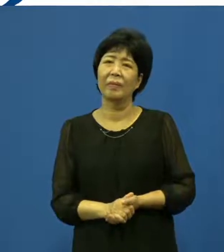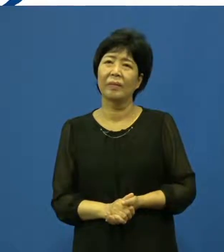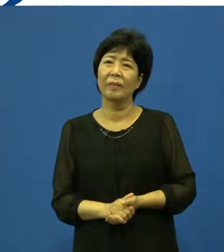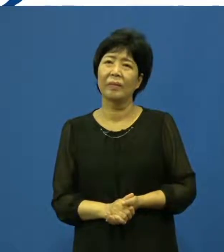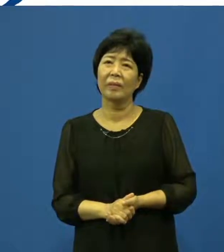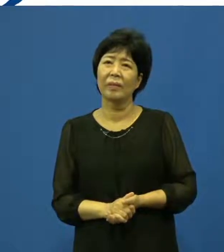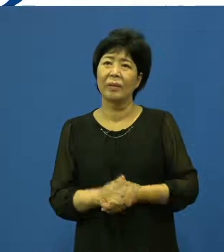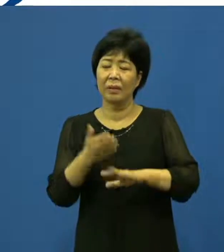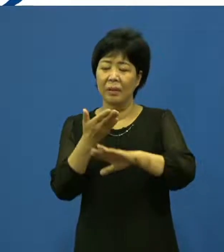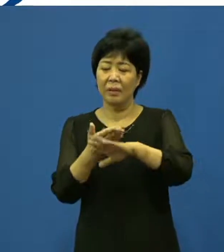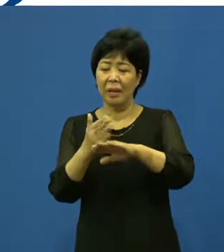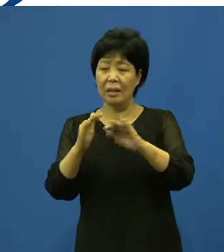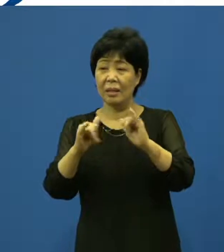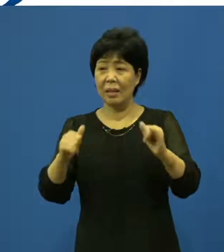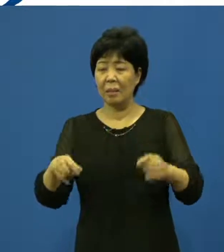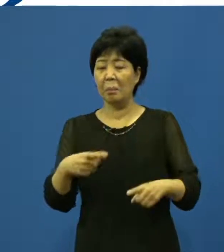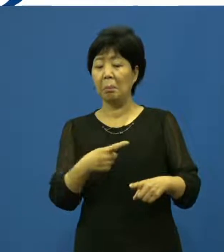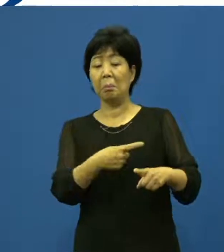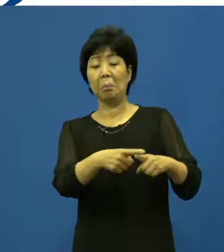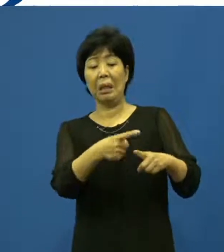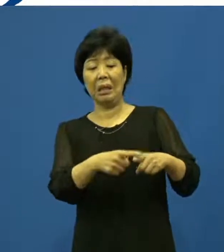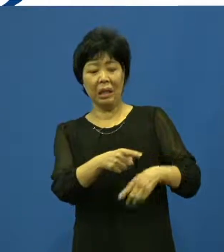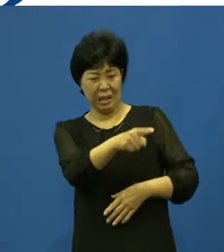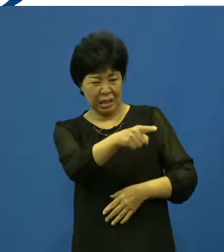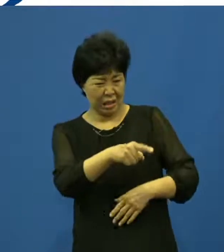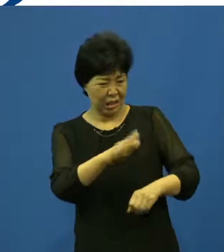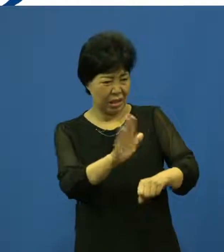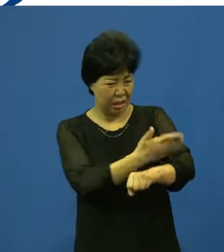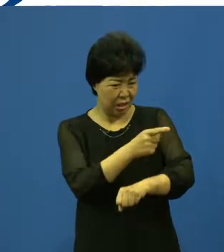그리고 다른 사람을 판단하는 자리에 서게 됩니다.